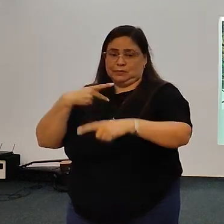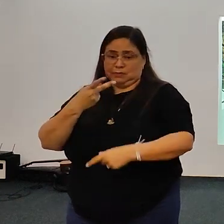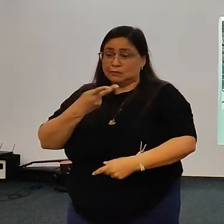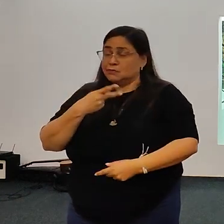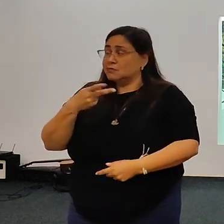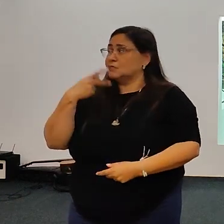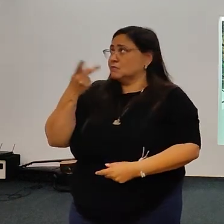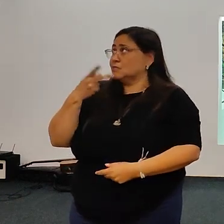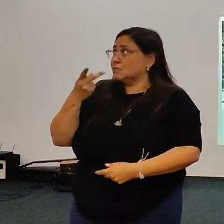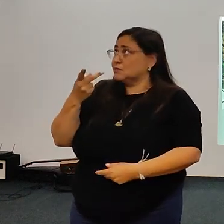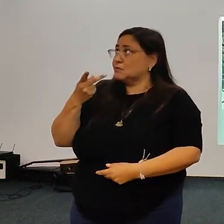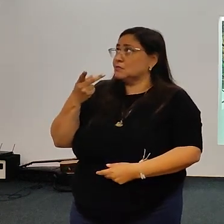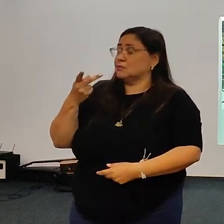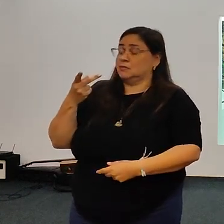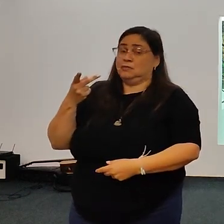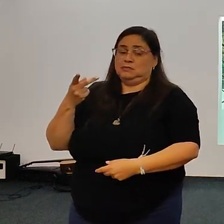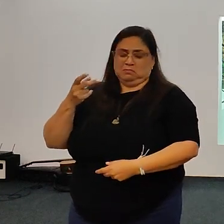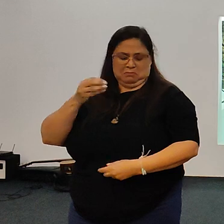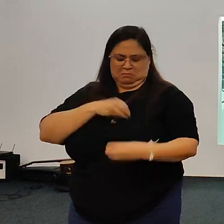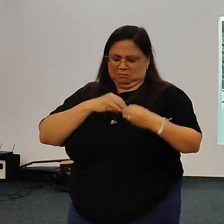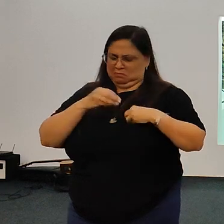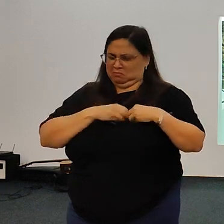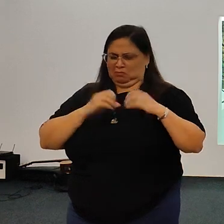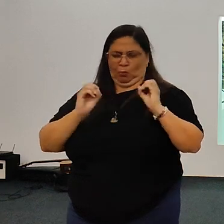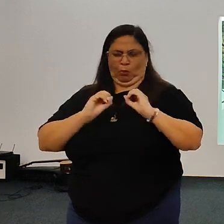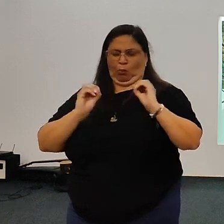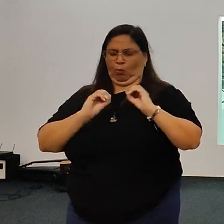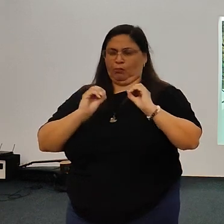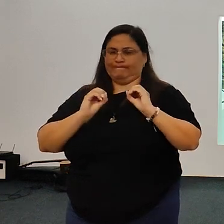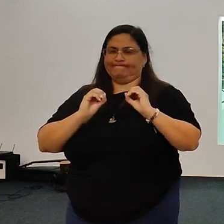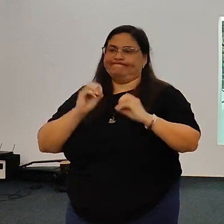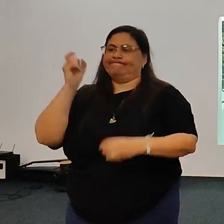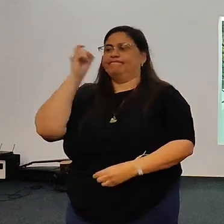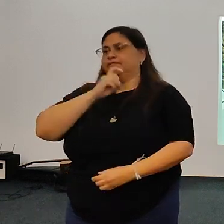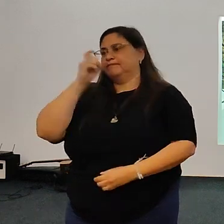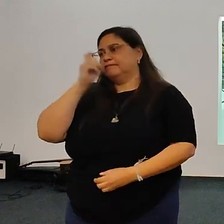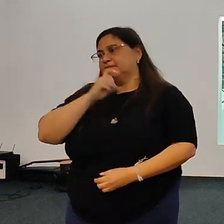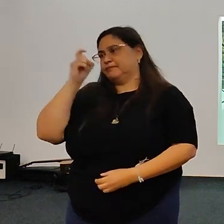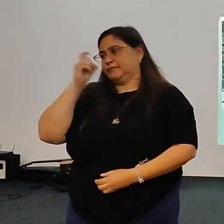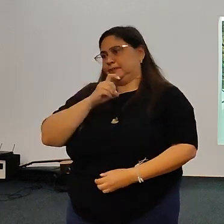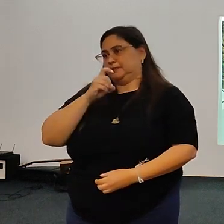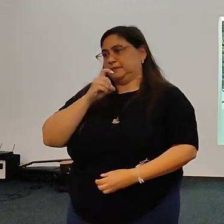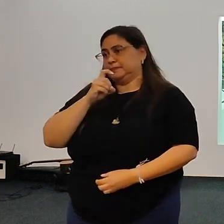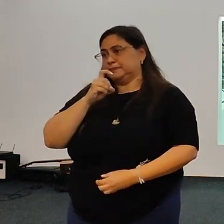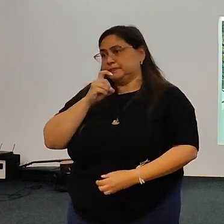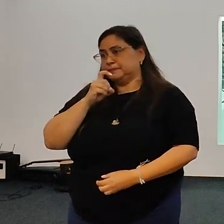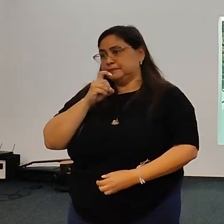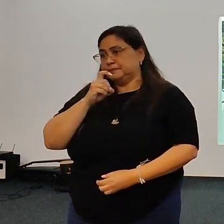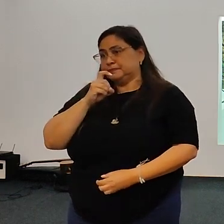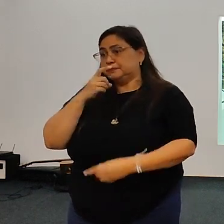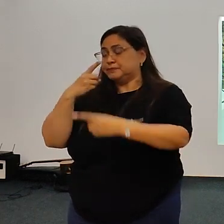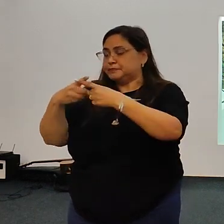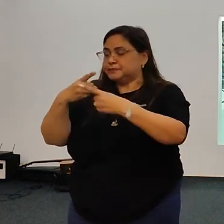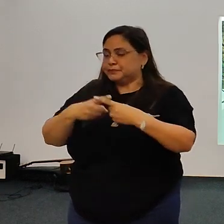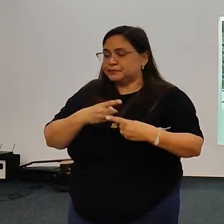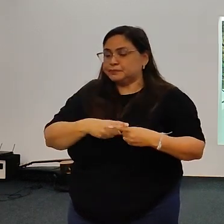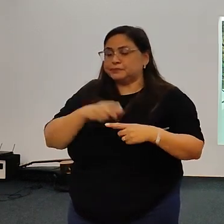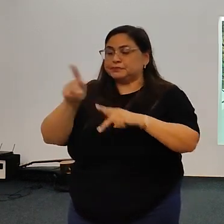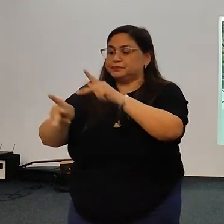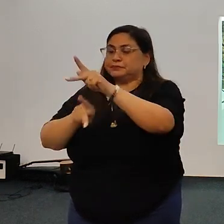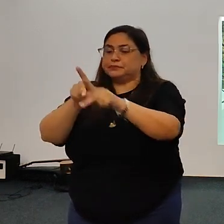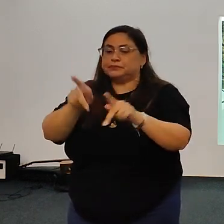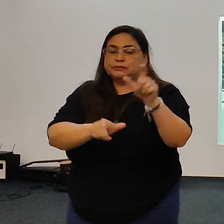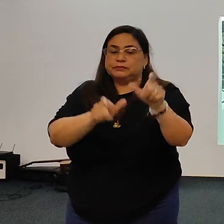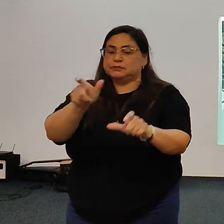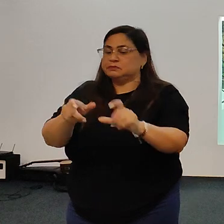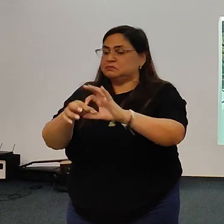nós falarmos que não temos cometido pecado, somos mentirosos. Porque além das pessoas viverem